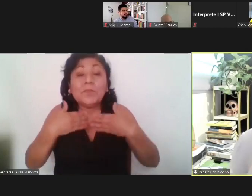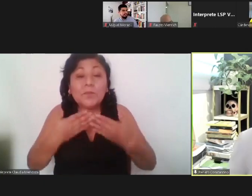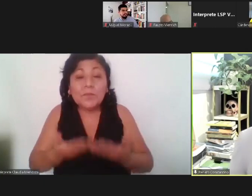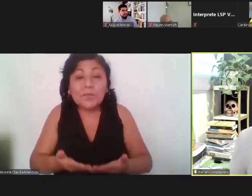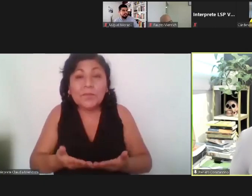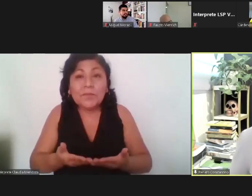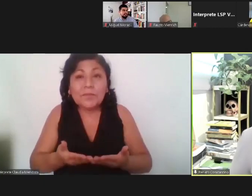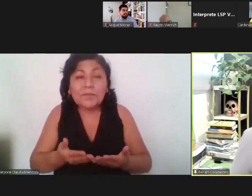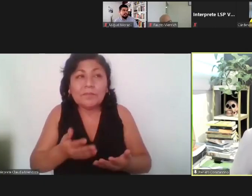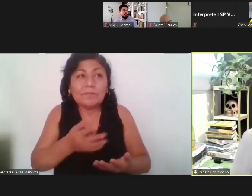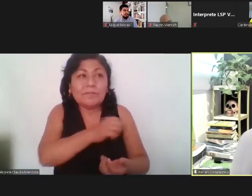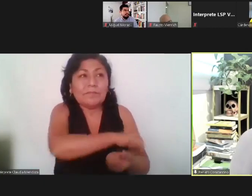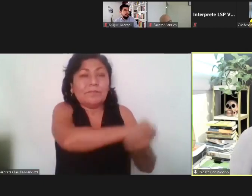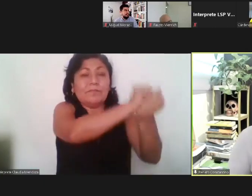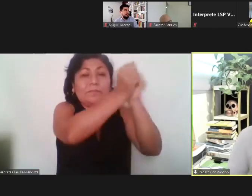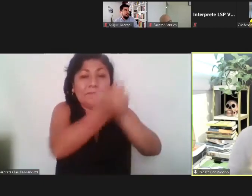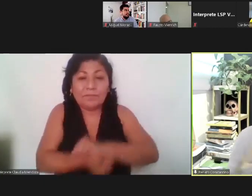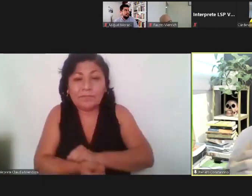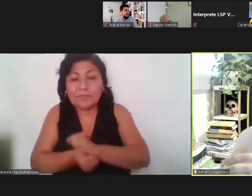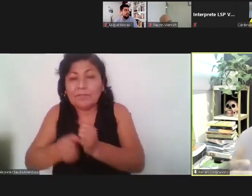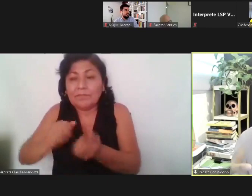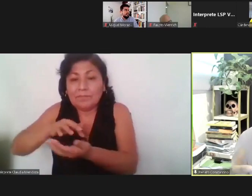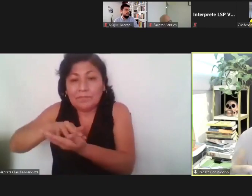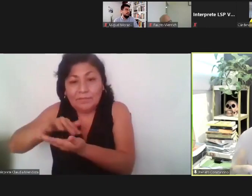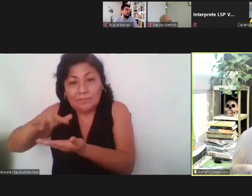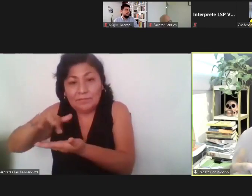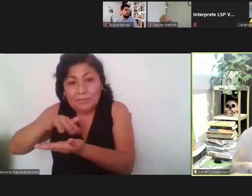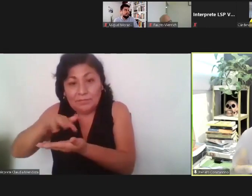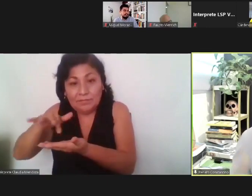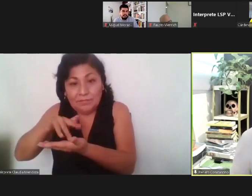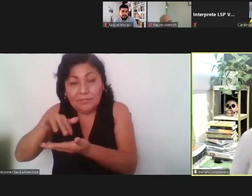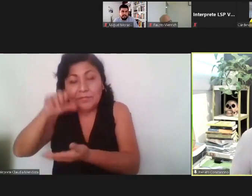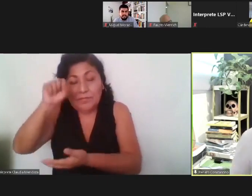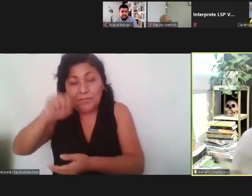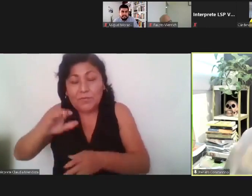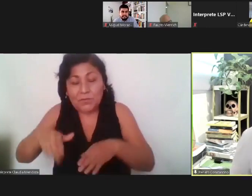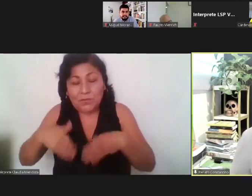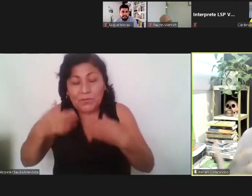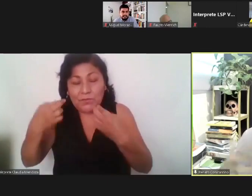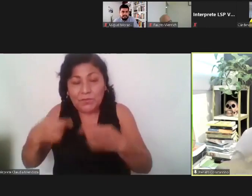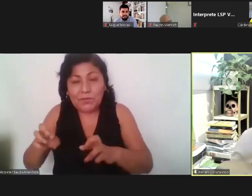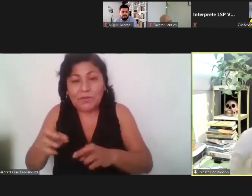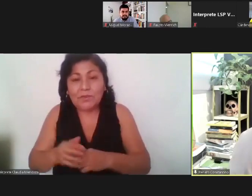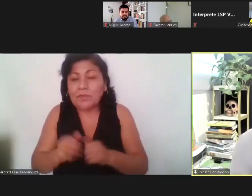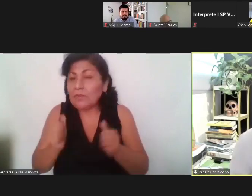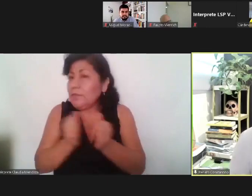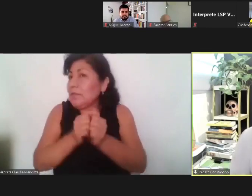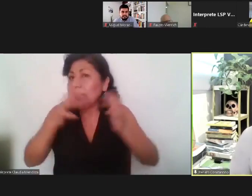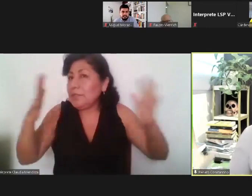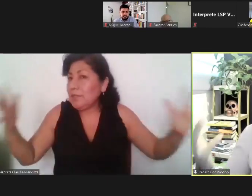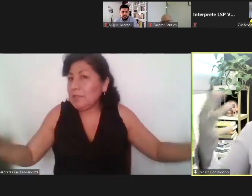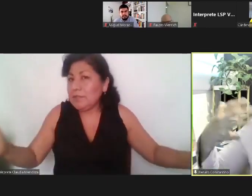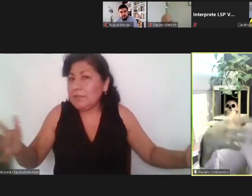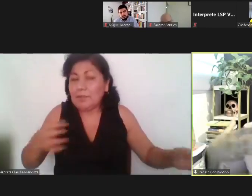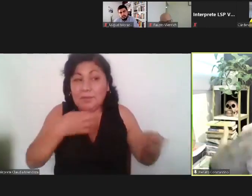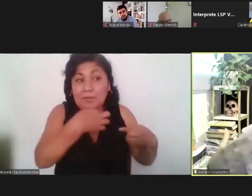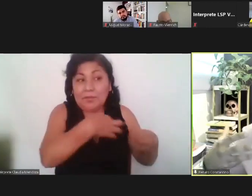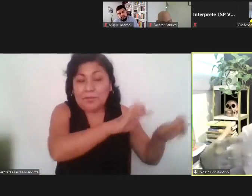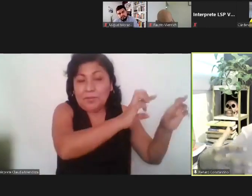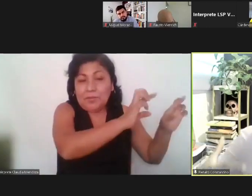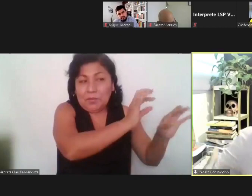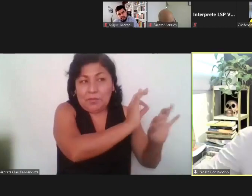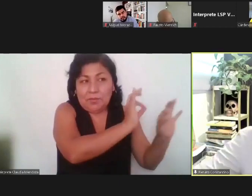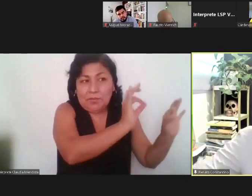a braille y, por así decirlo, puedes hacerlo sin autorización del autor. Entonces, esa es